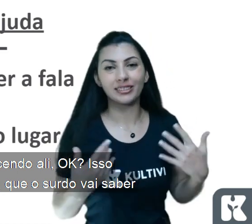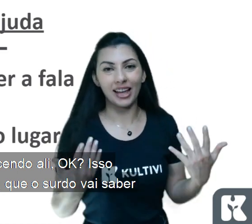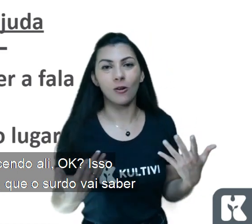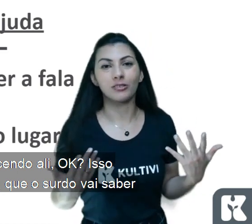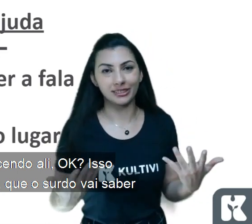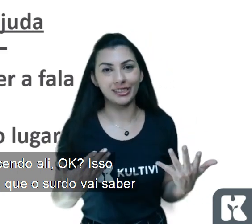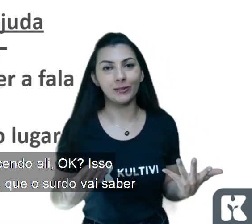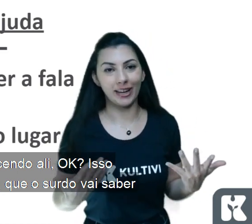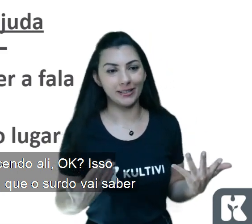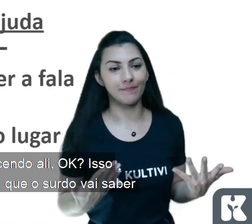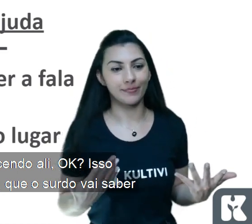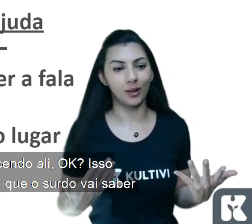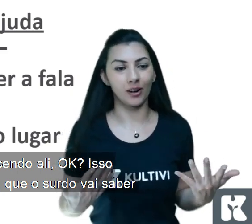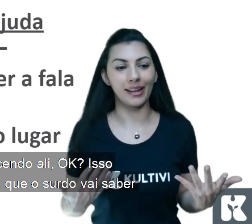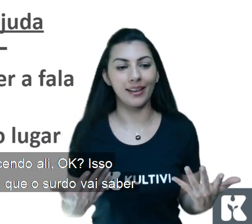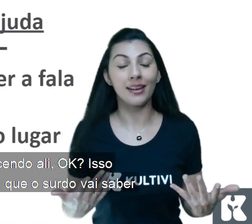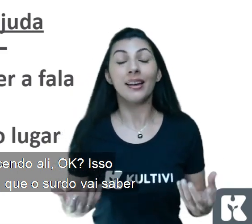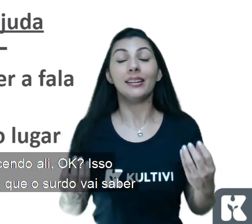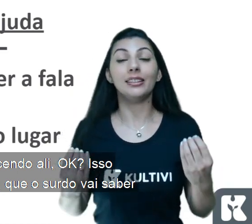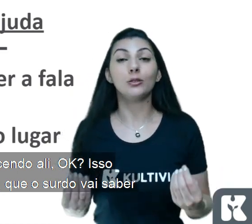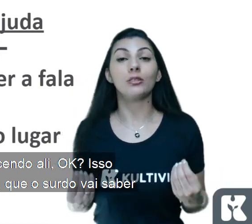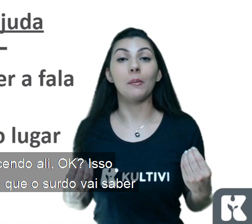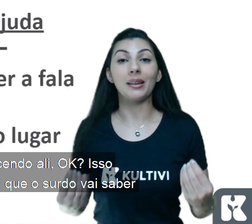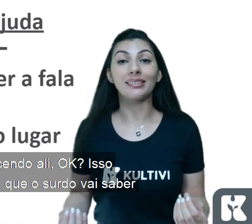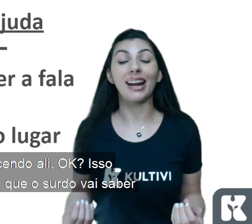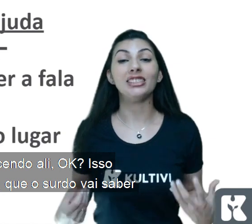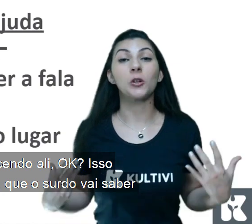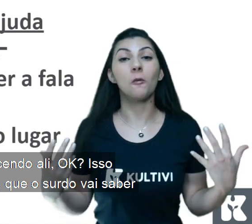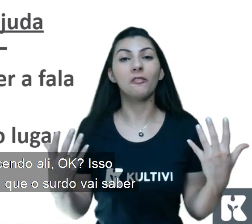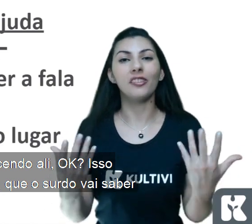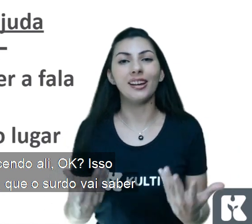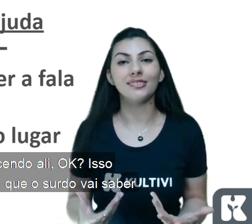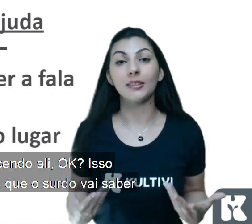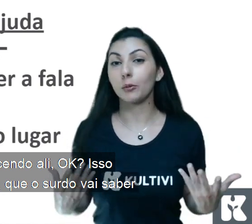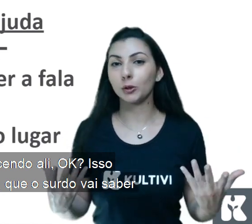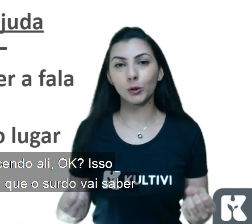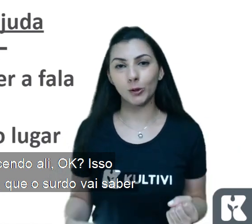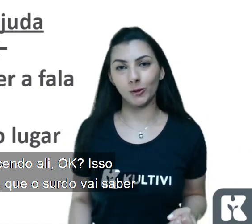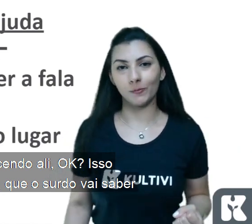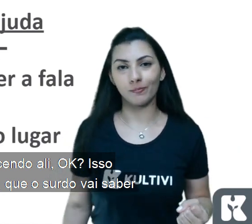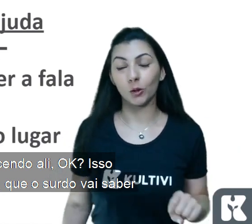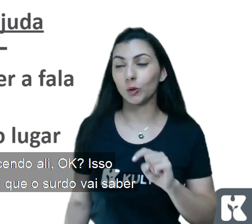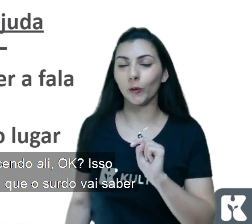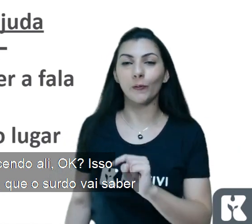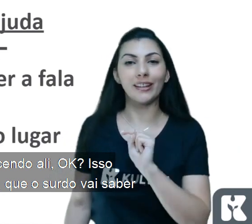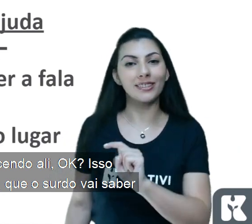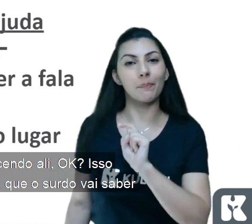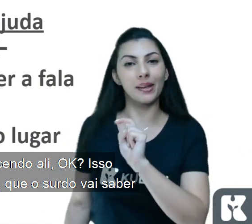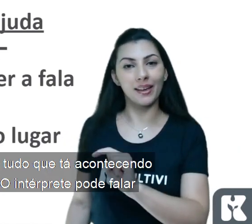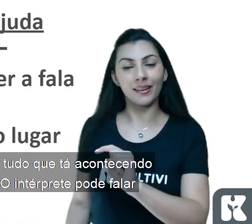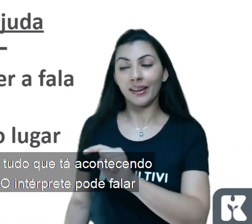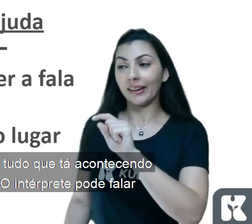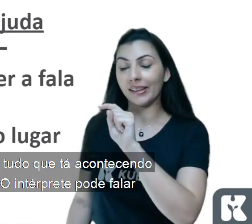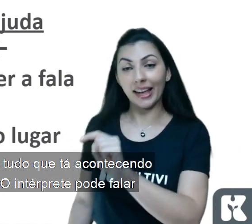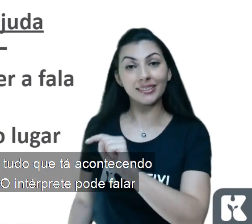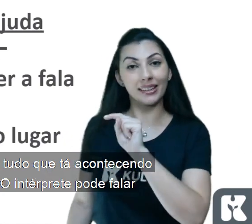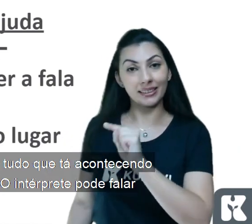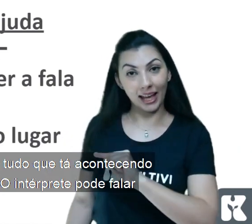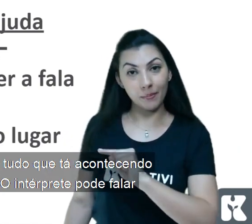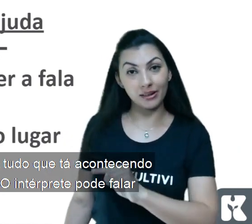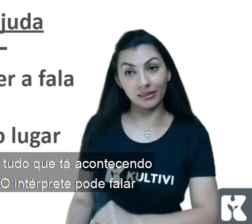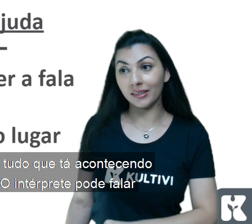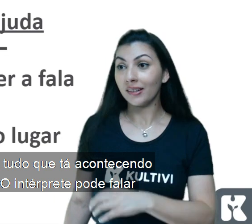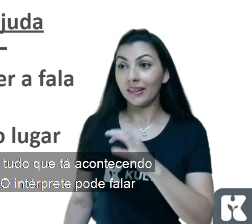o que está acontecendo ali, ok? Isso também traz confiança para o surdo, porque o surdo vai saber que